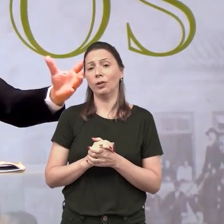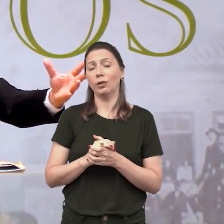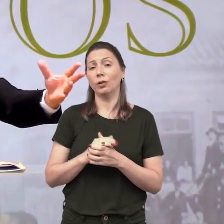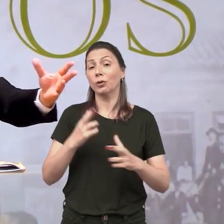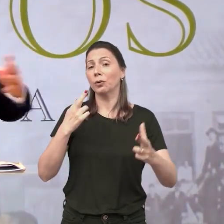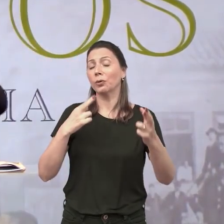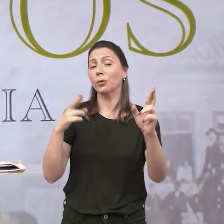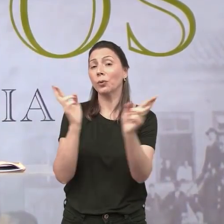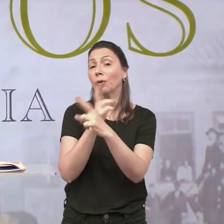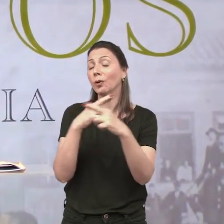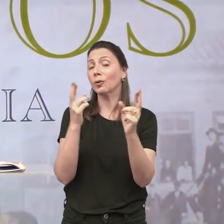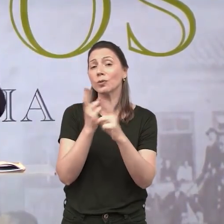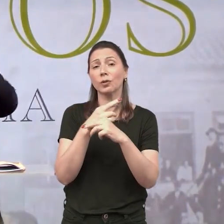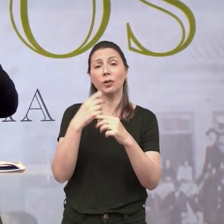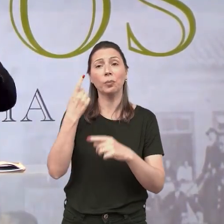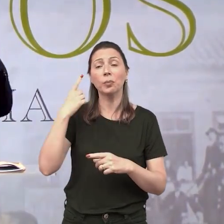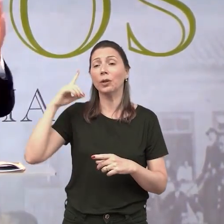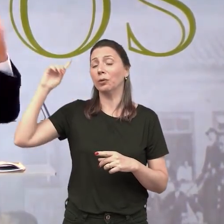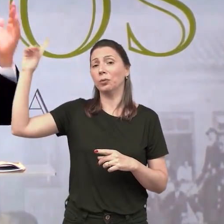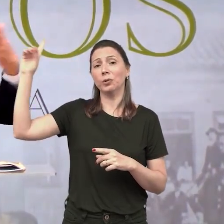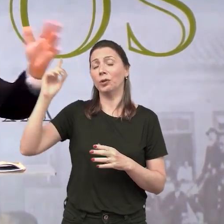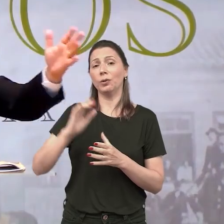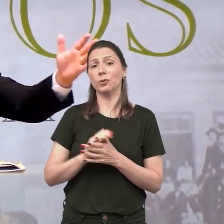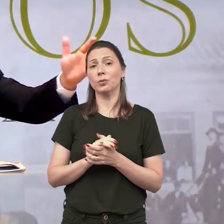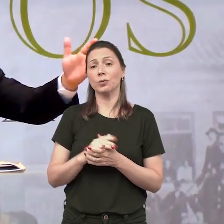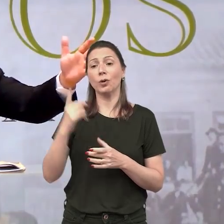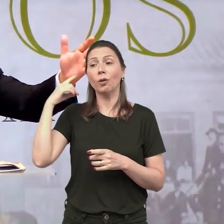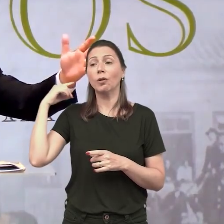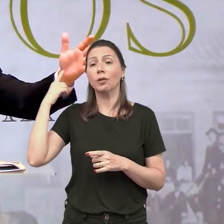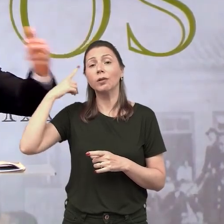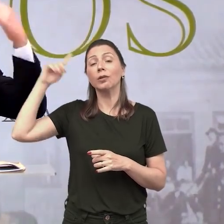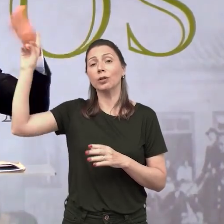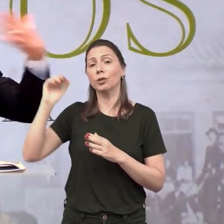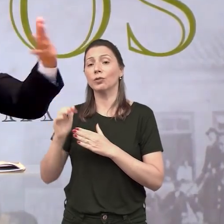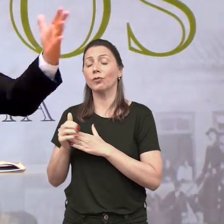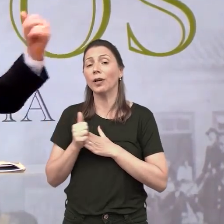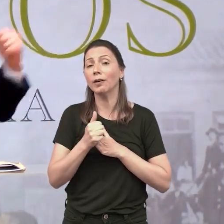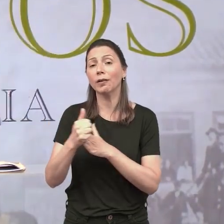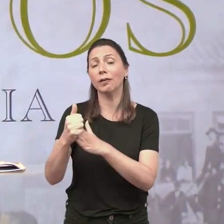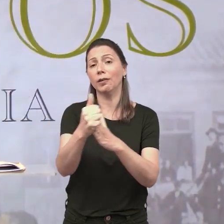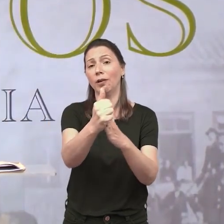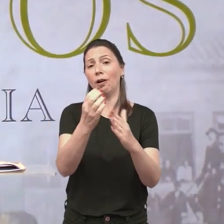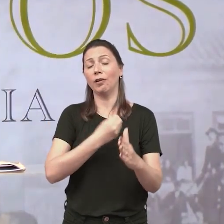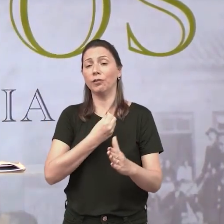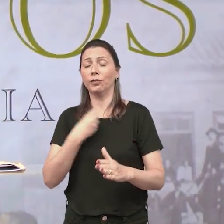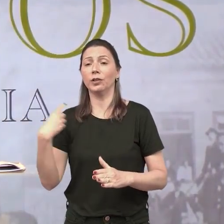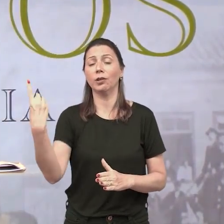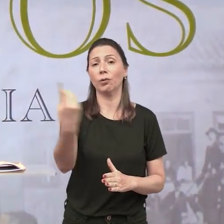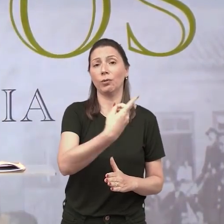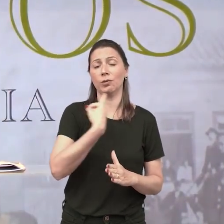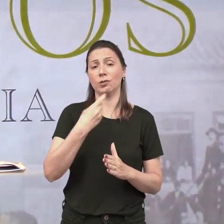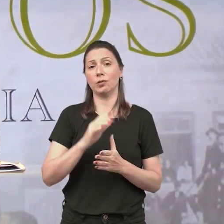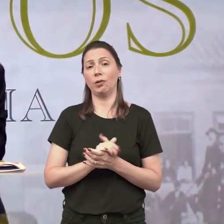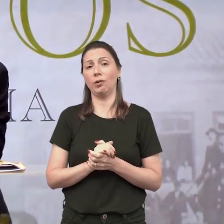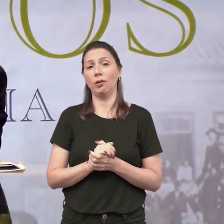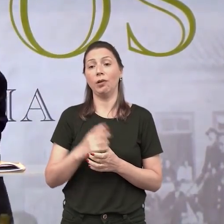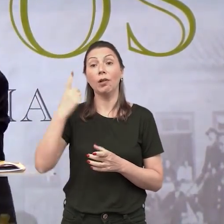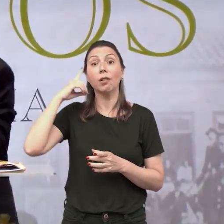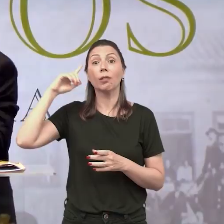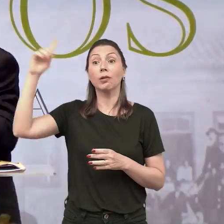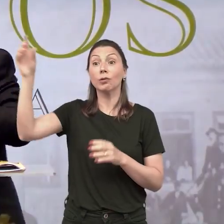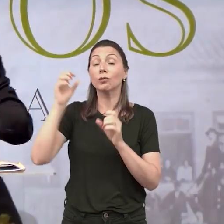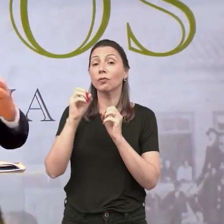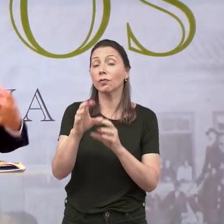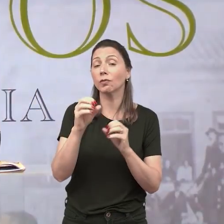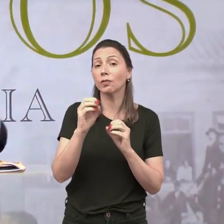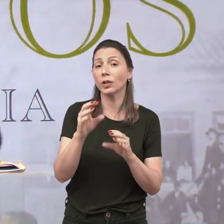você tem, nas circunstâncias que você está vivendo. Deus vai guiar você. Ele vai dirigir você. Ele vai ensinar você o que é